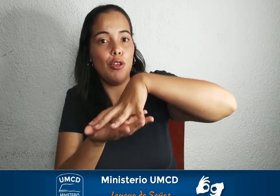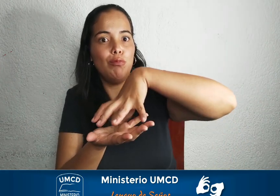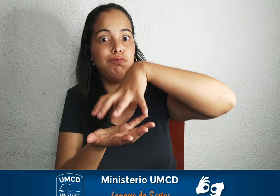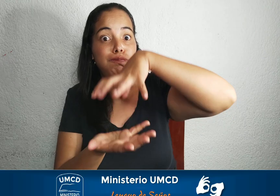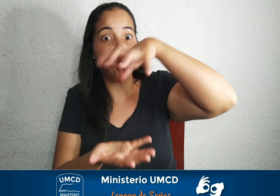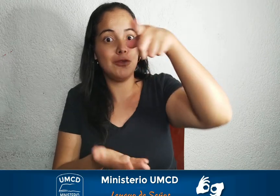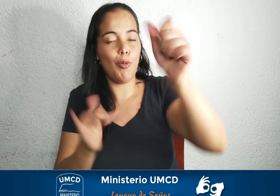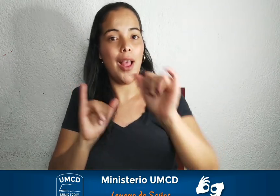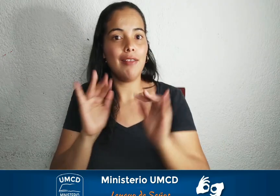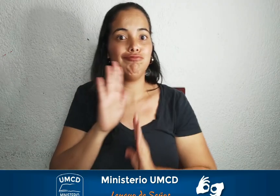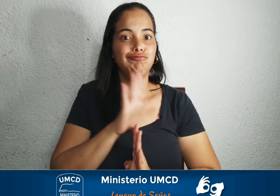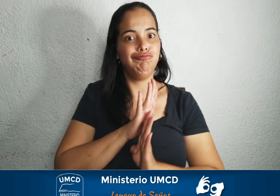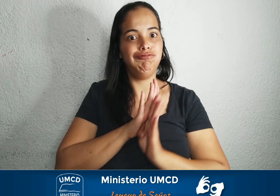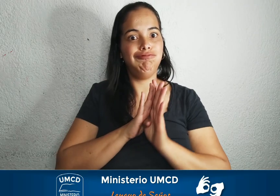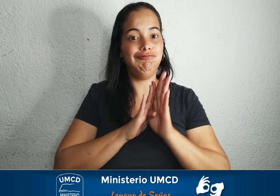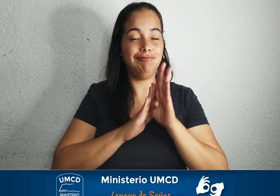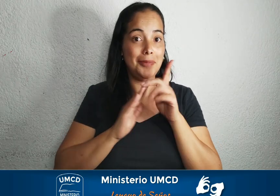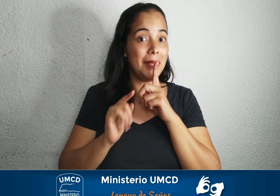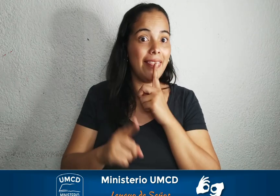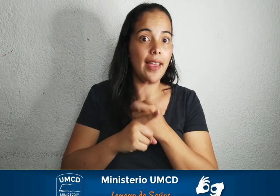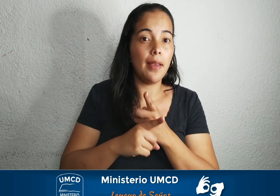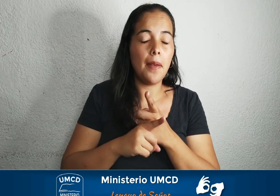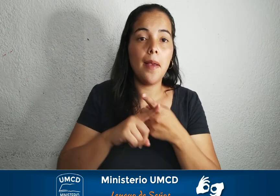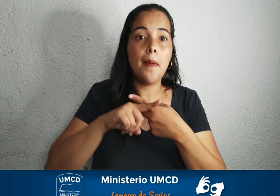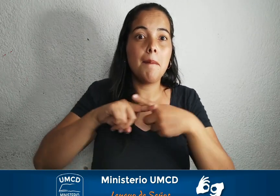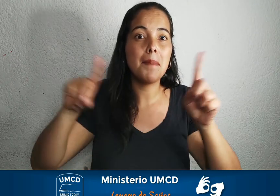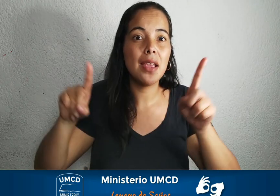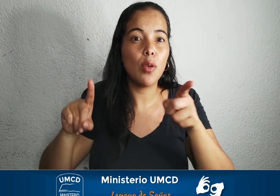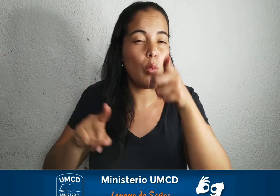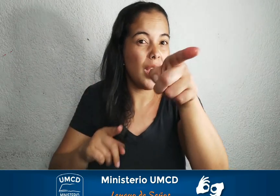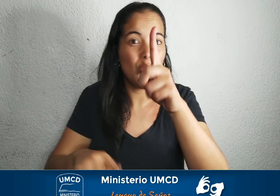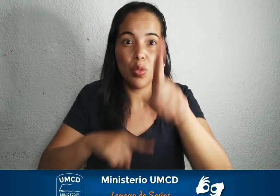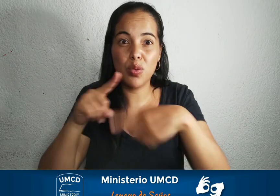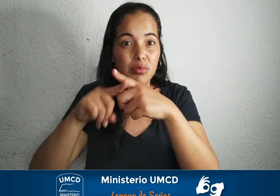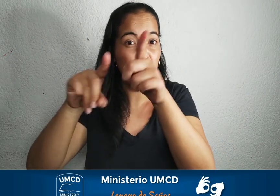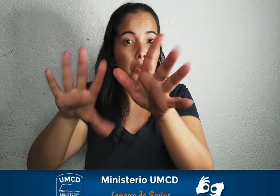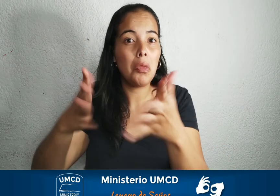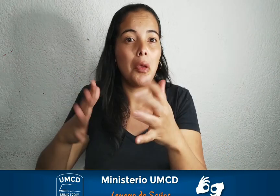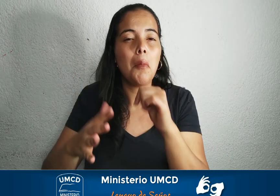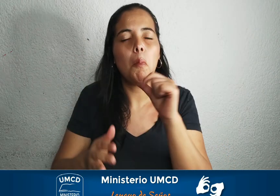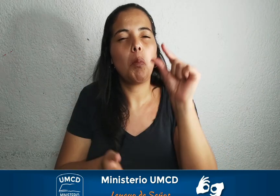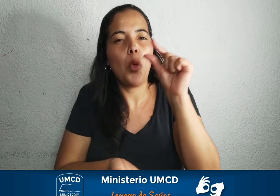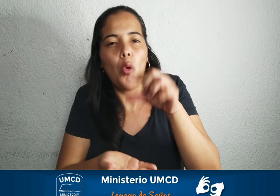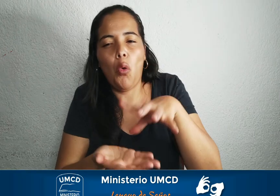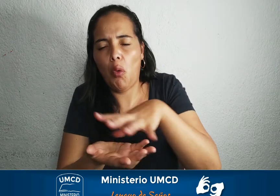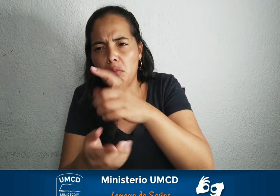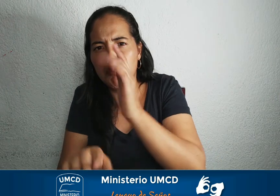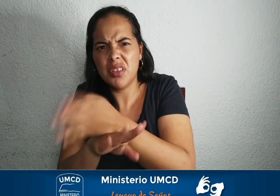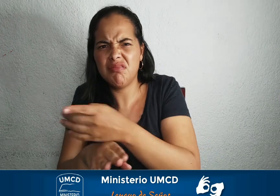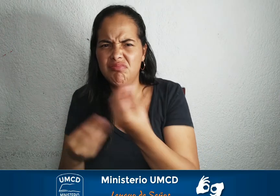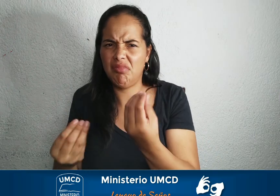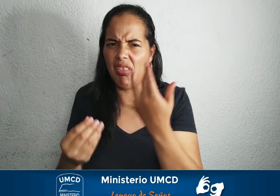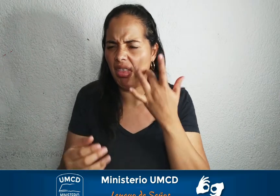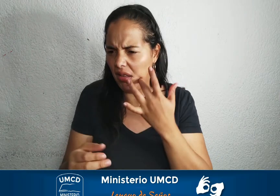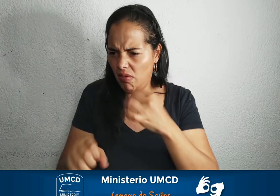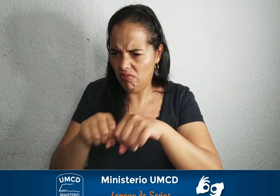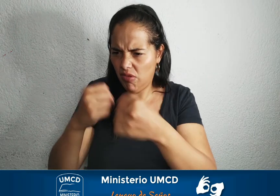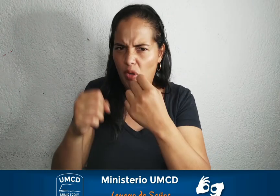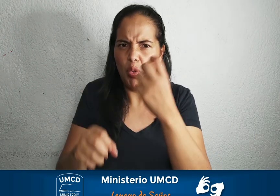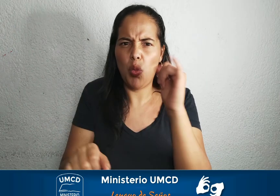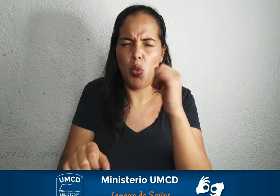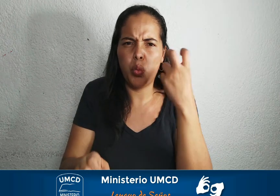general, la Biblia hace referencia a la levadura como algo que era negativo. Y Jesús les dice: